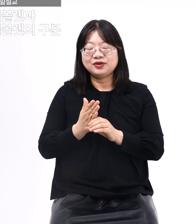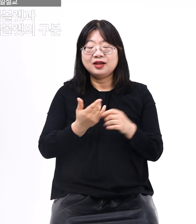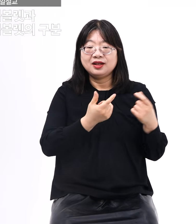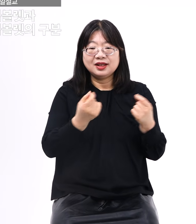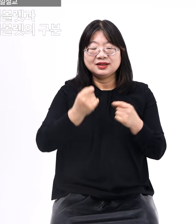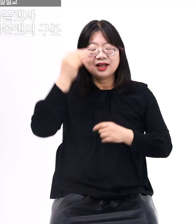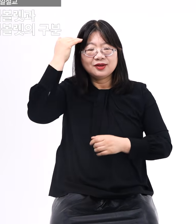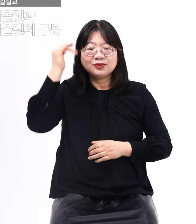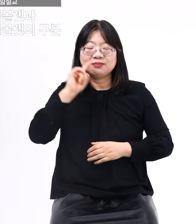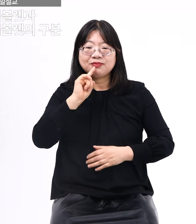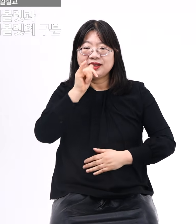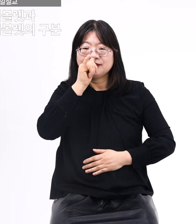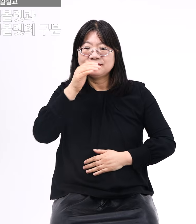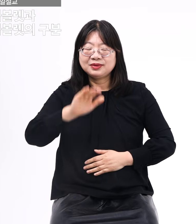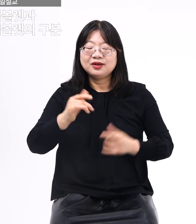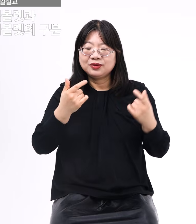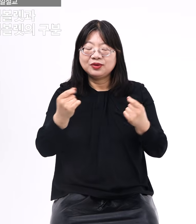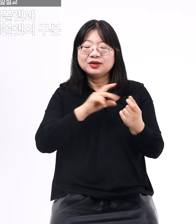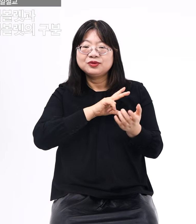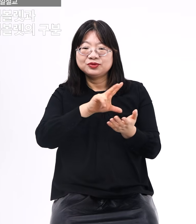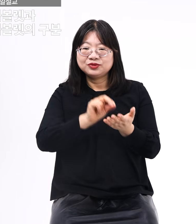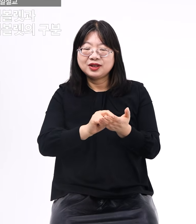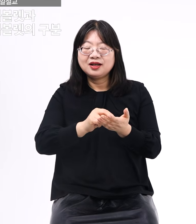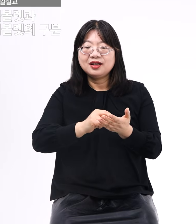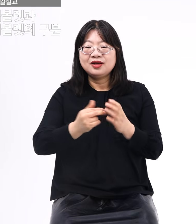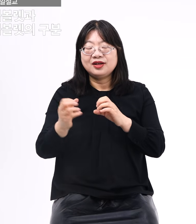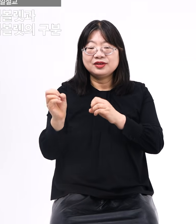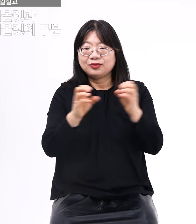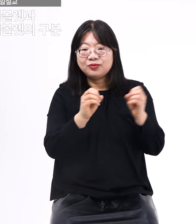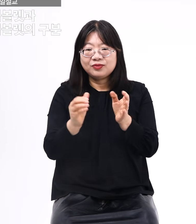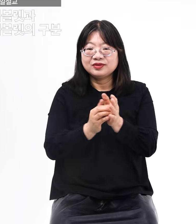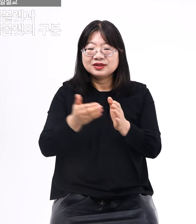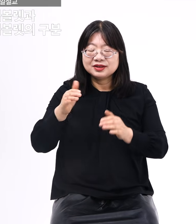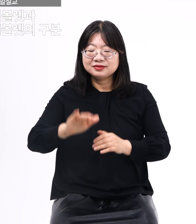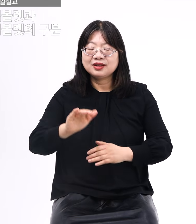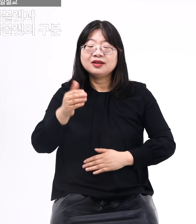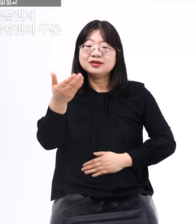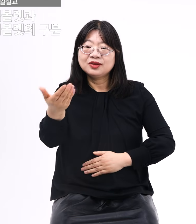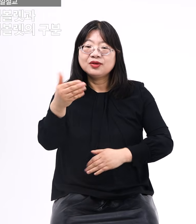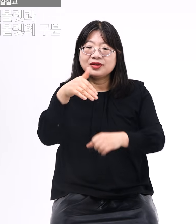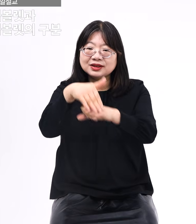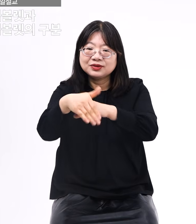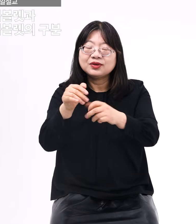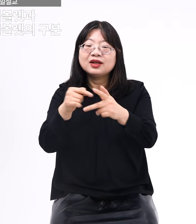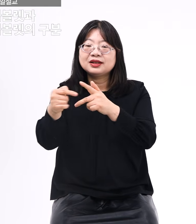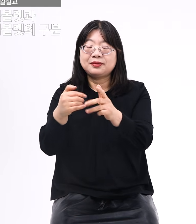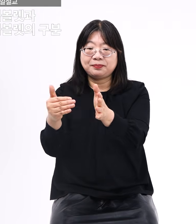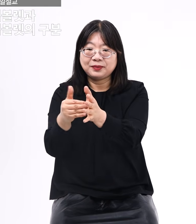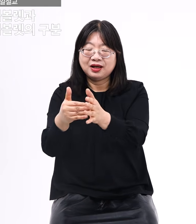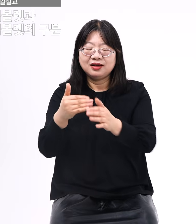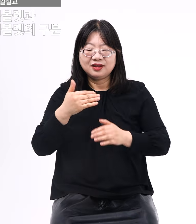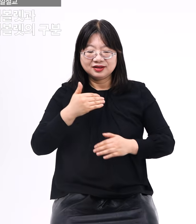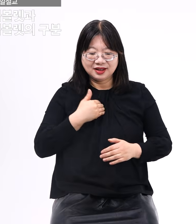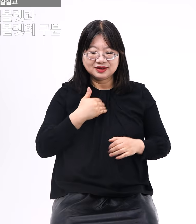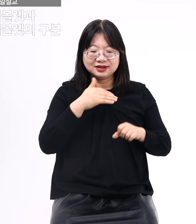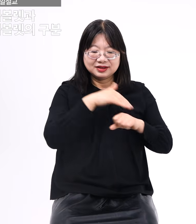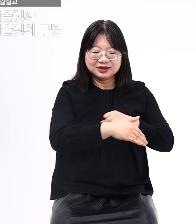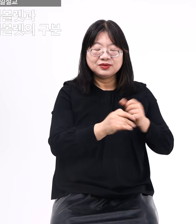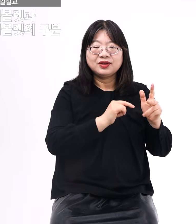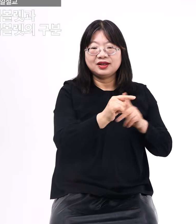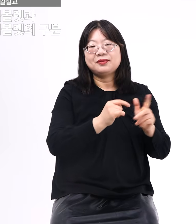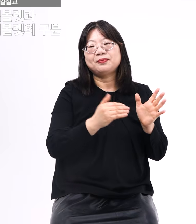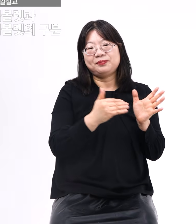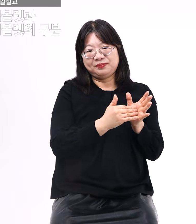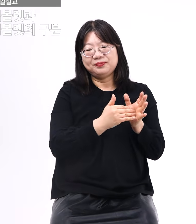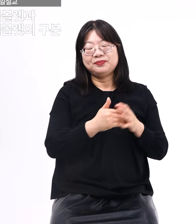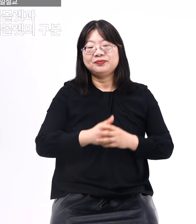한국말을 하는데도 똑같은 주제로 주고받았는데도 너는 네 식으로 이해를 했고 나는 내 식으로 이해를